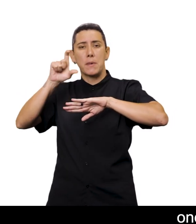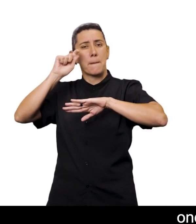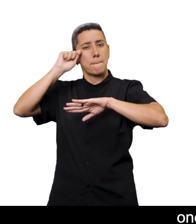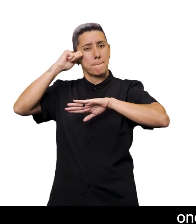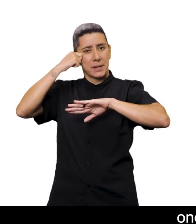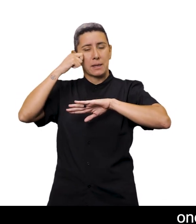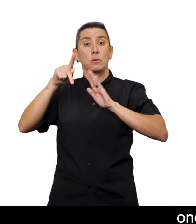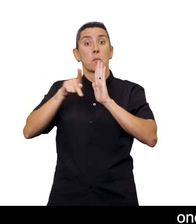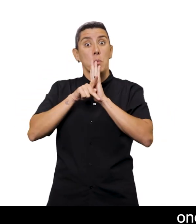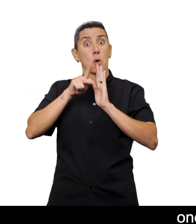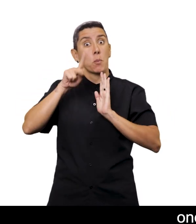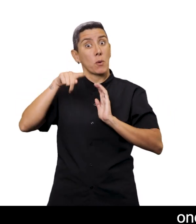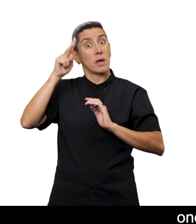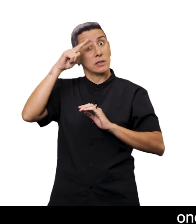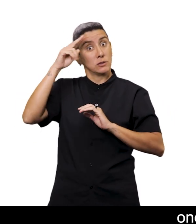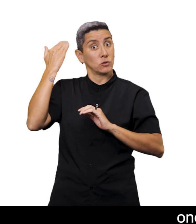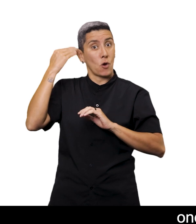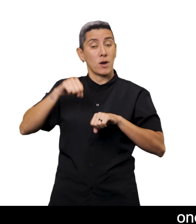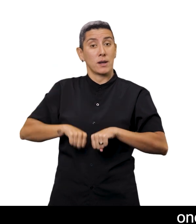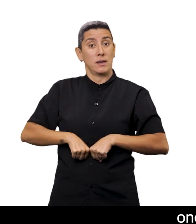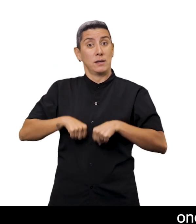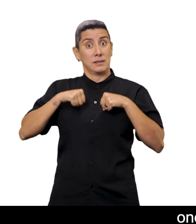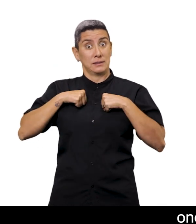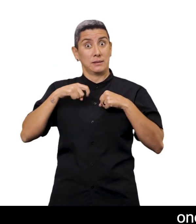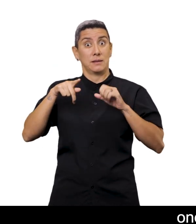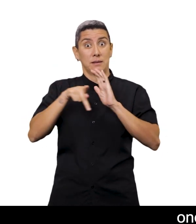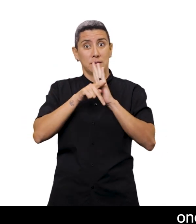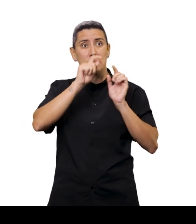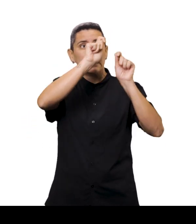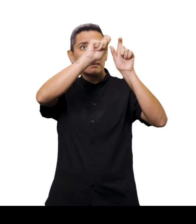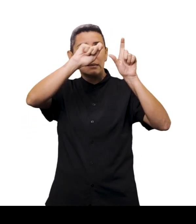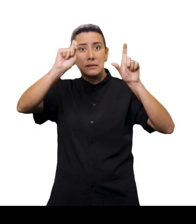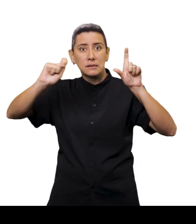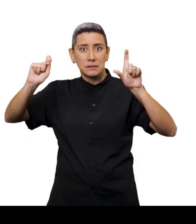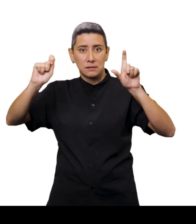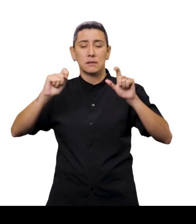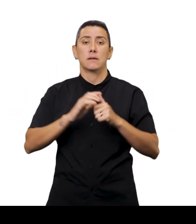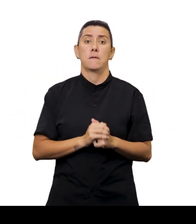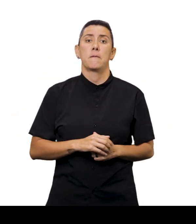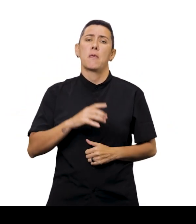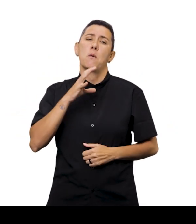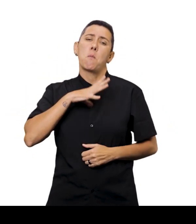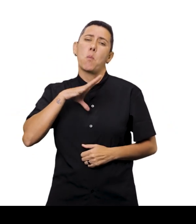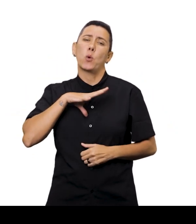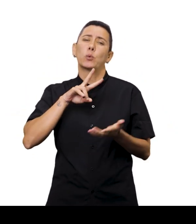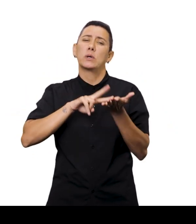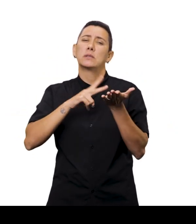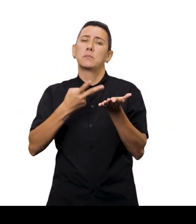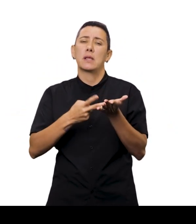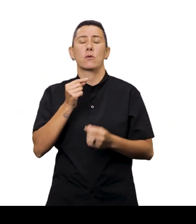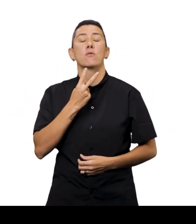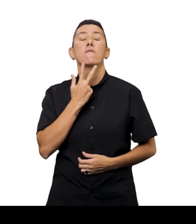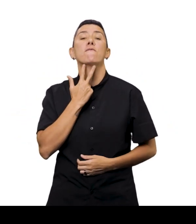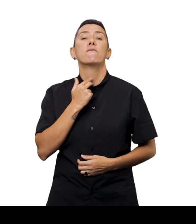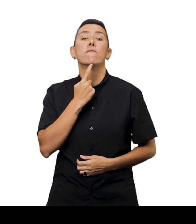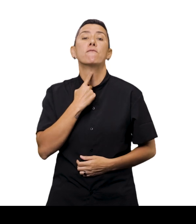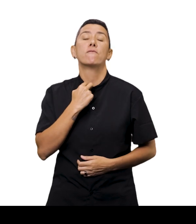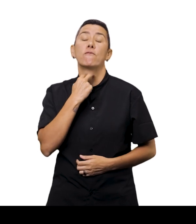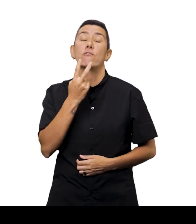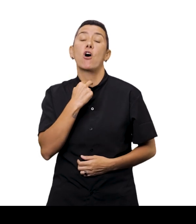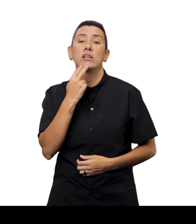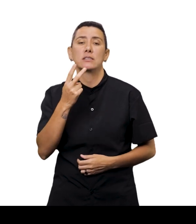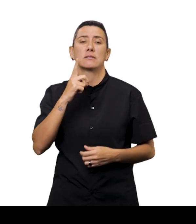está escrito em preto com a técnica de serigrafia: Voz a los movimientos del desejo, ou